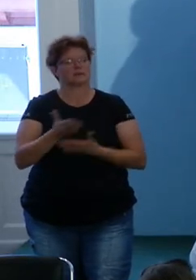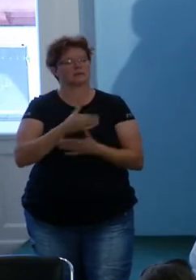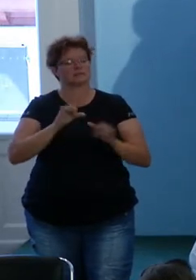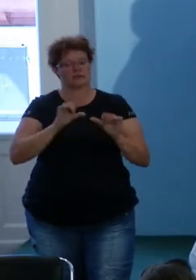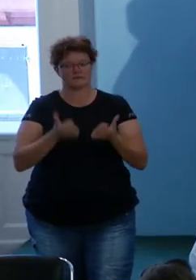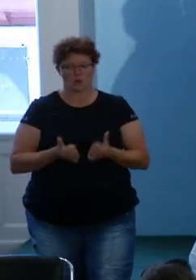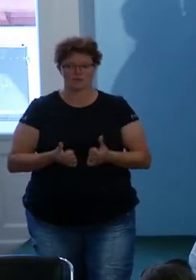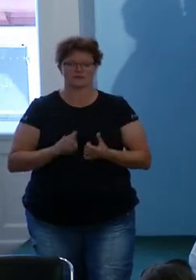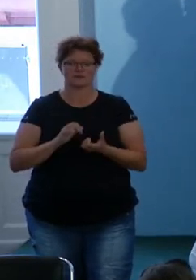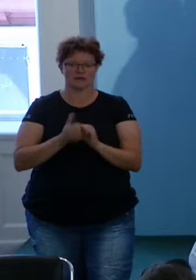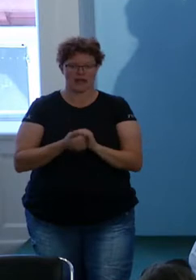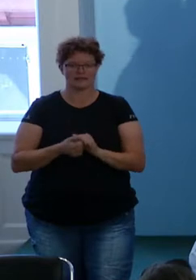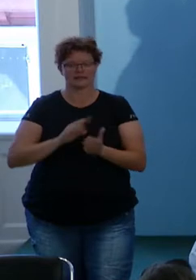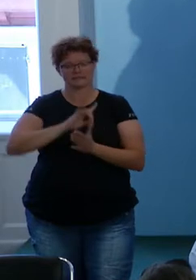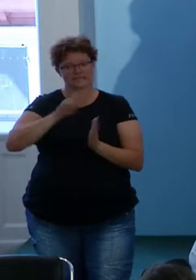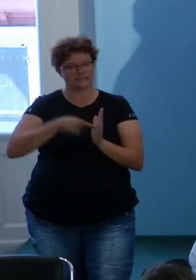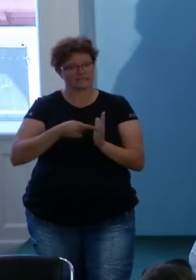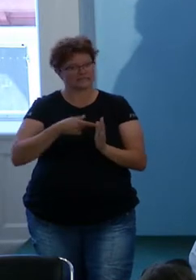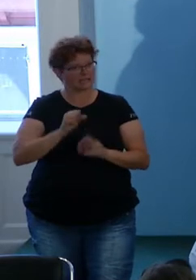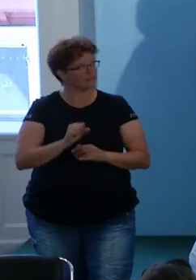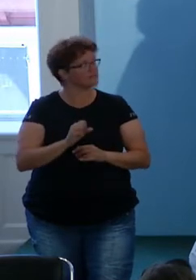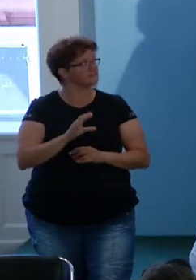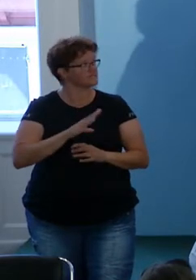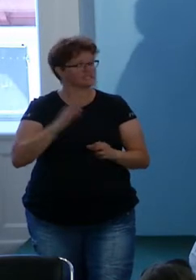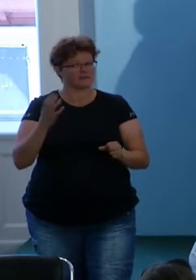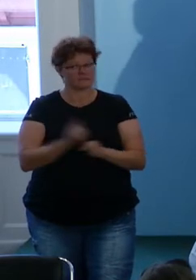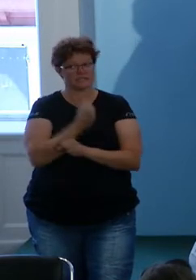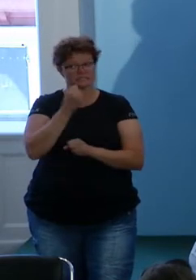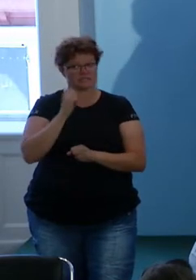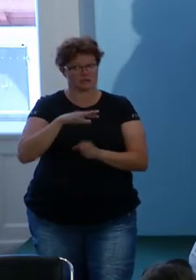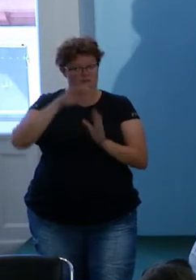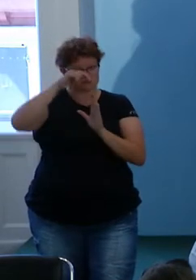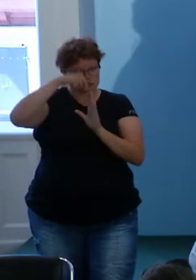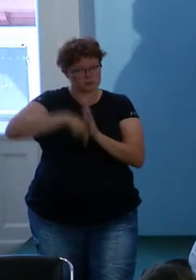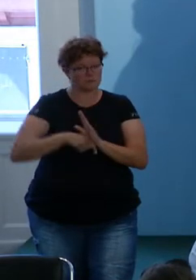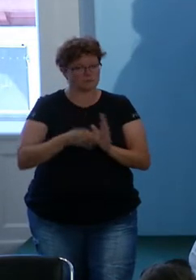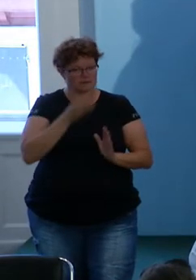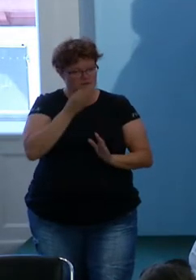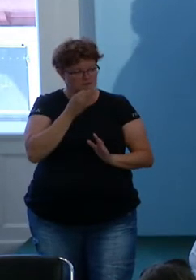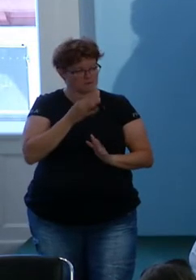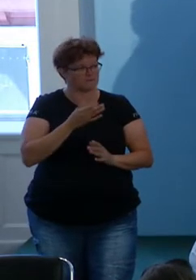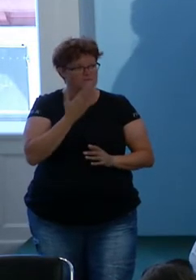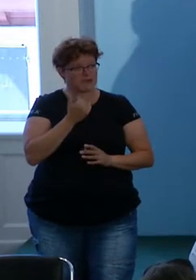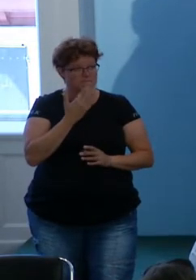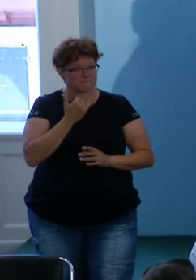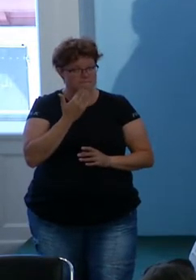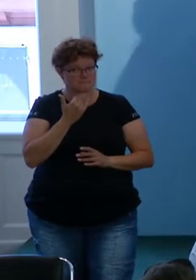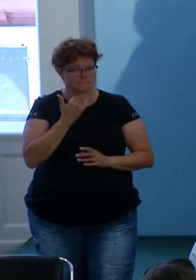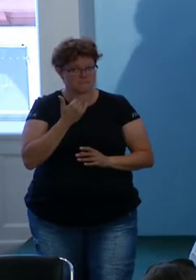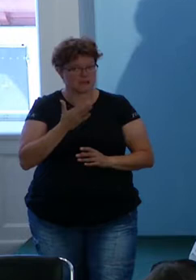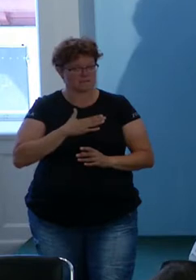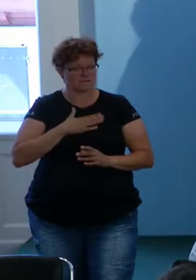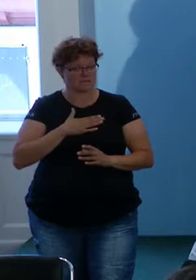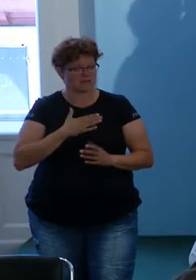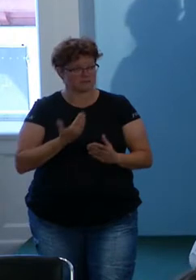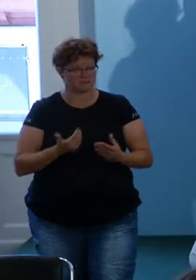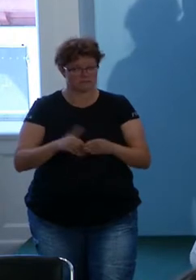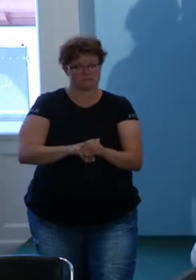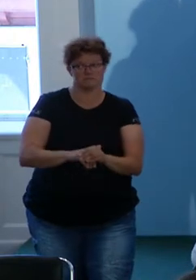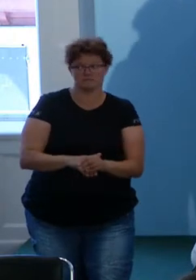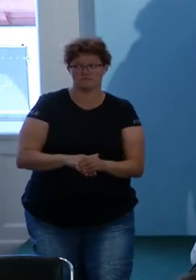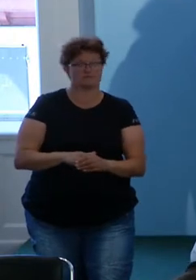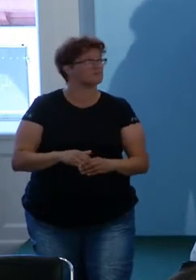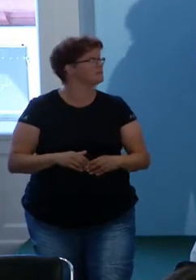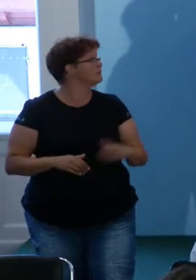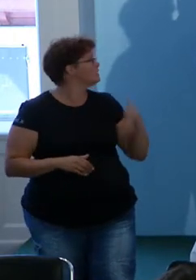Samarbetsformsförändring, centralisering. Finns det vinster för bara lite djupare i den frågan med centralisering? Och vem vill spela in på den